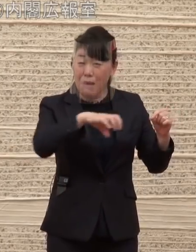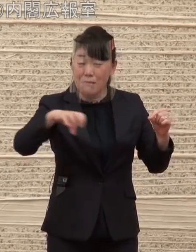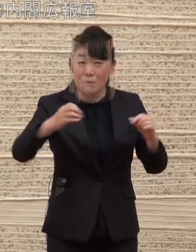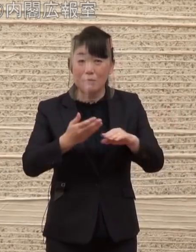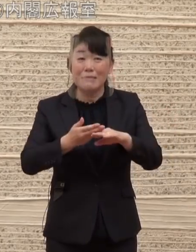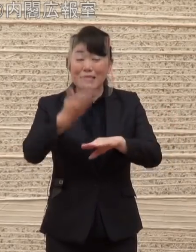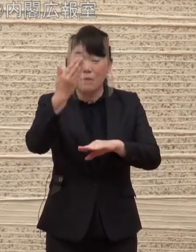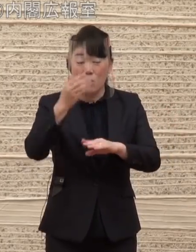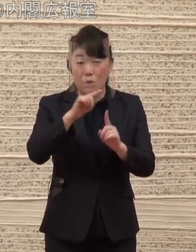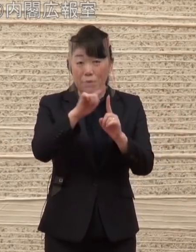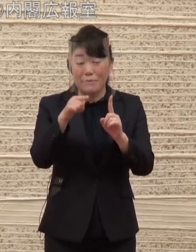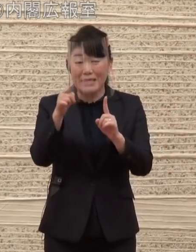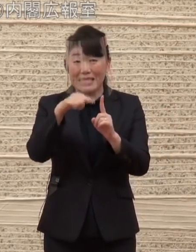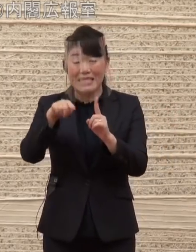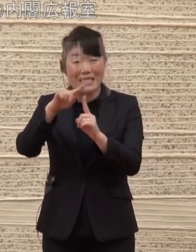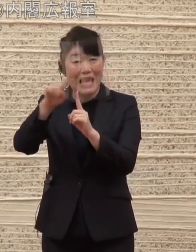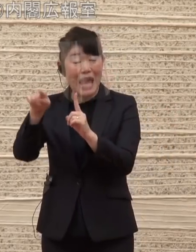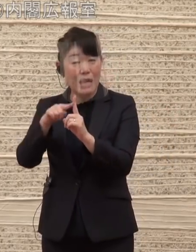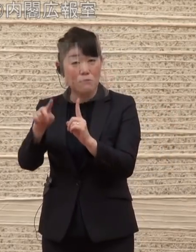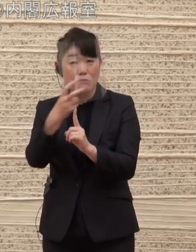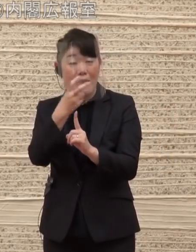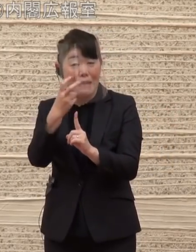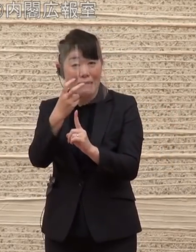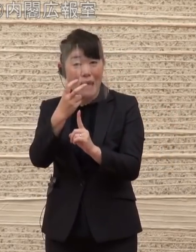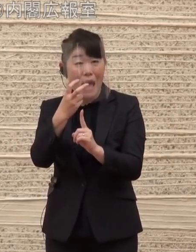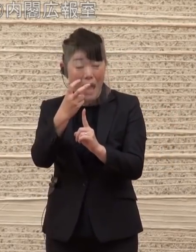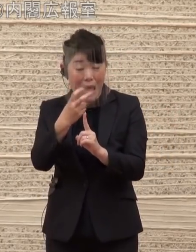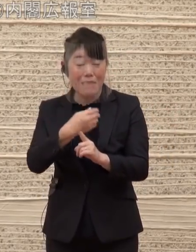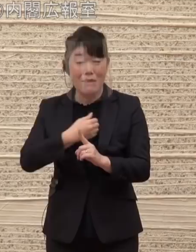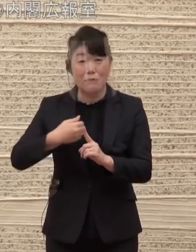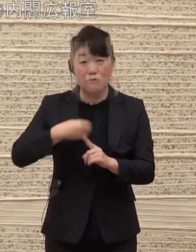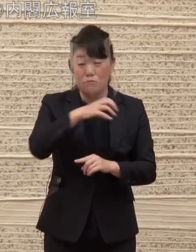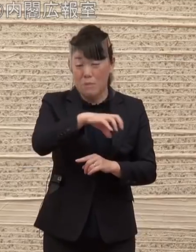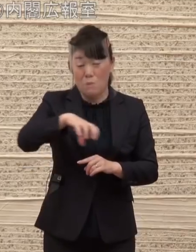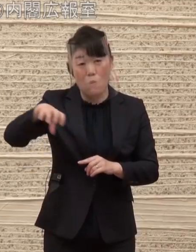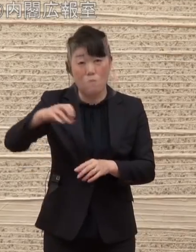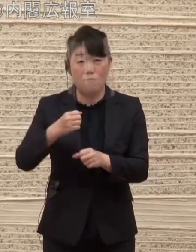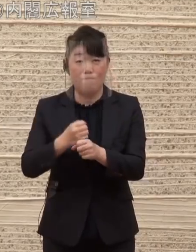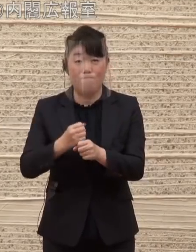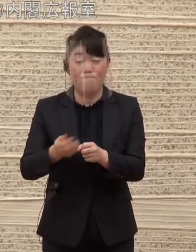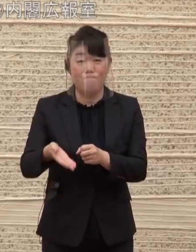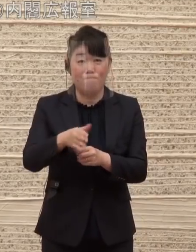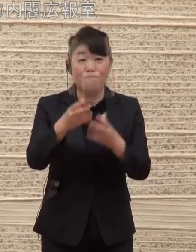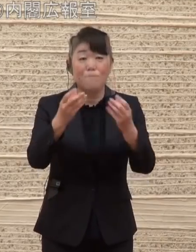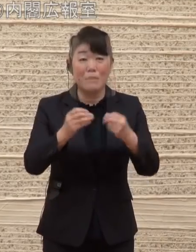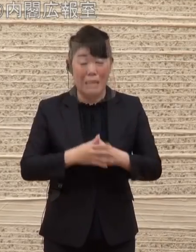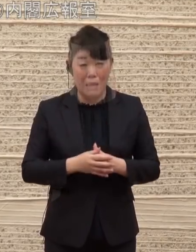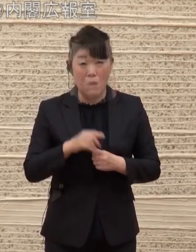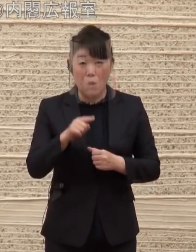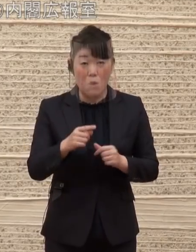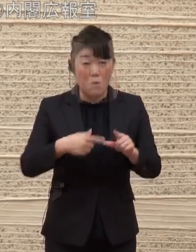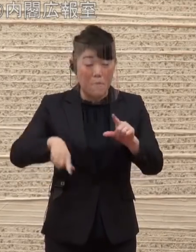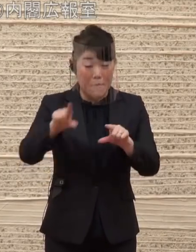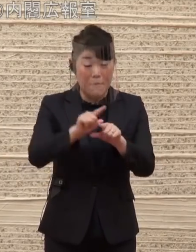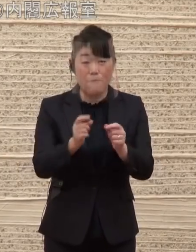pcr センターを設置しておりこれを一層拡大していきます2兆円を超える